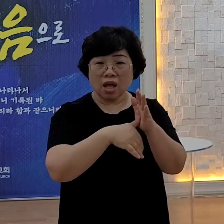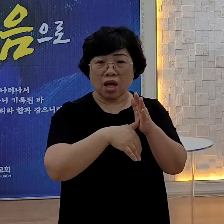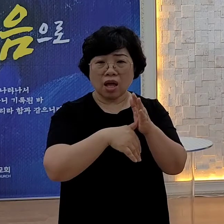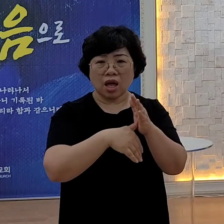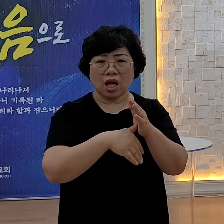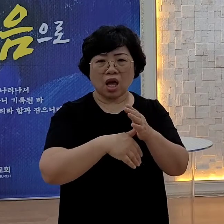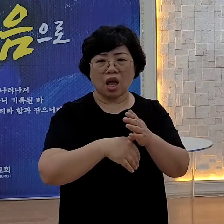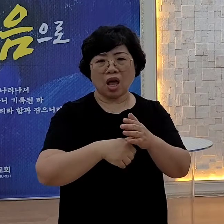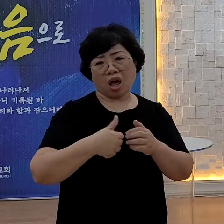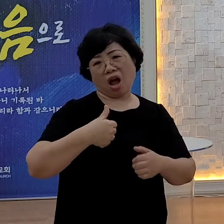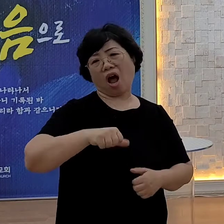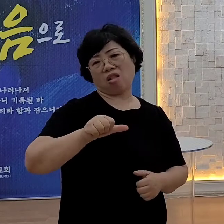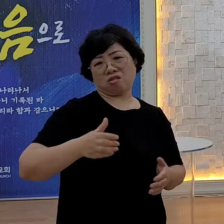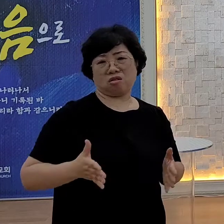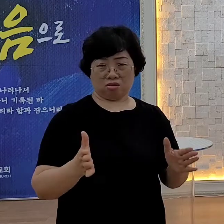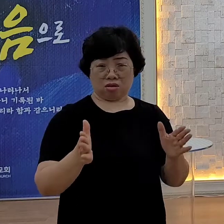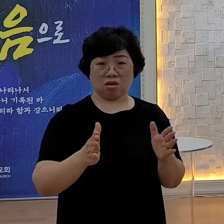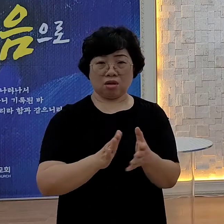여러분, 아브라함과 사라는